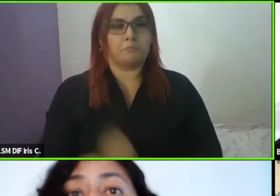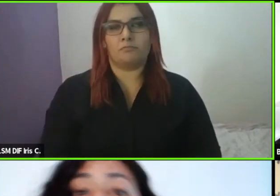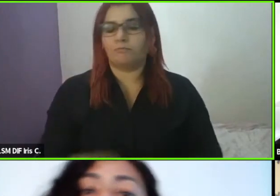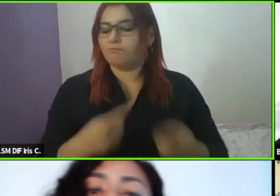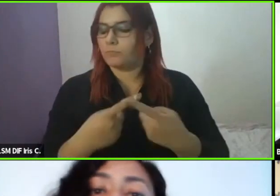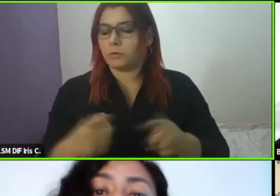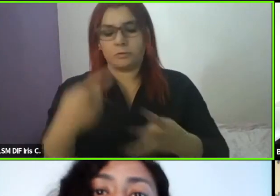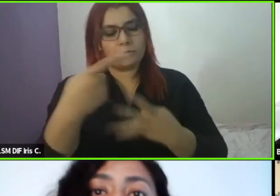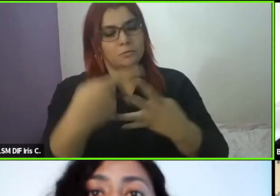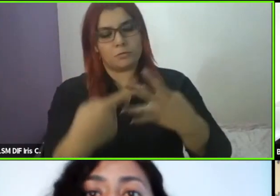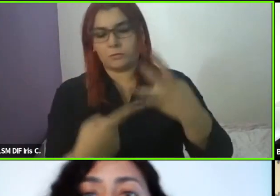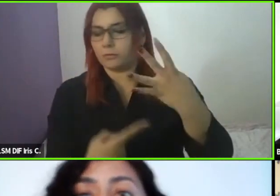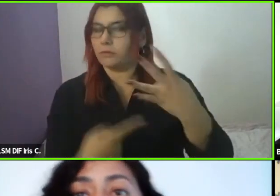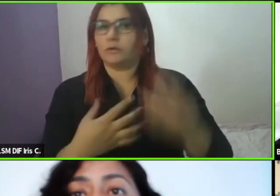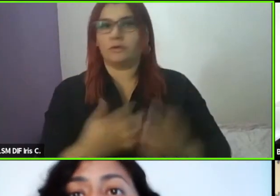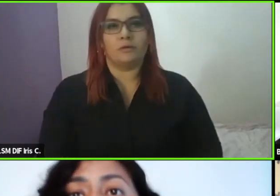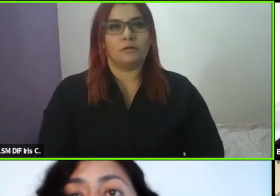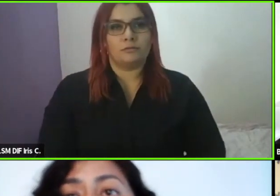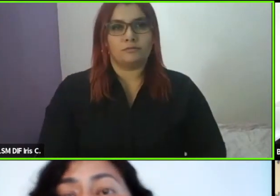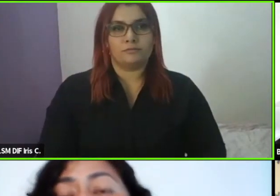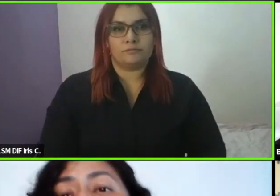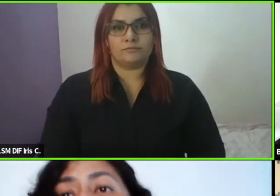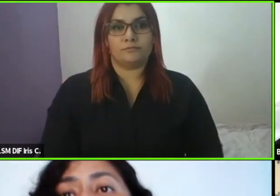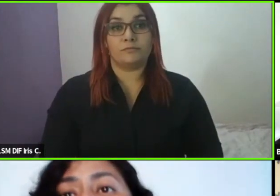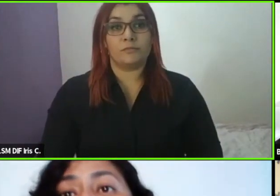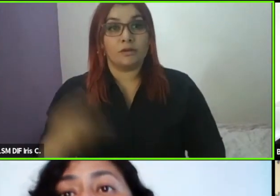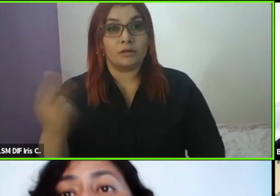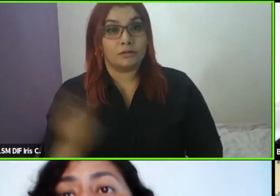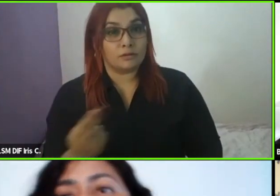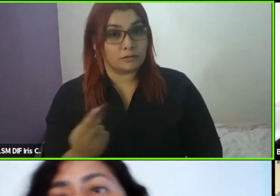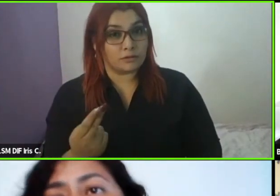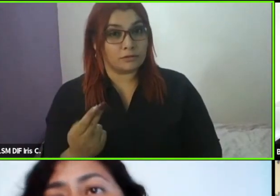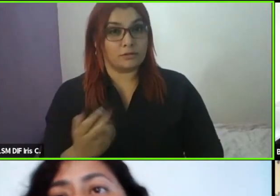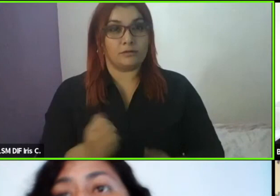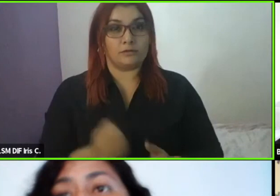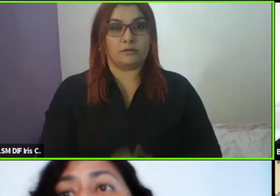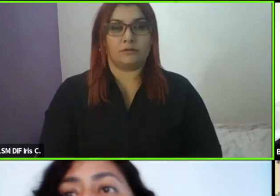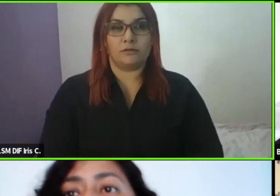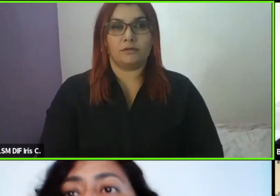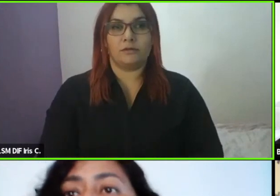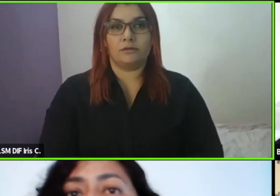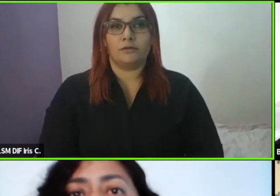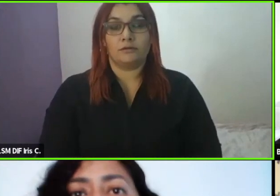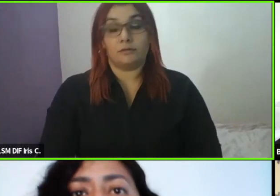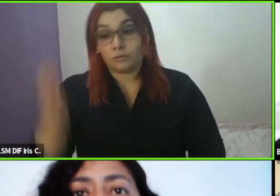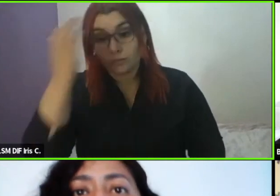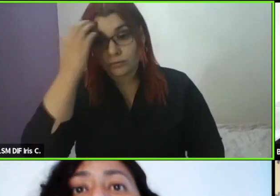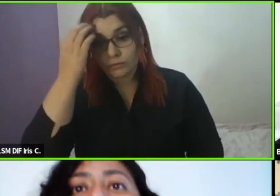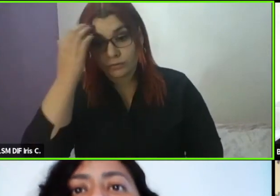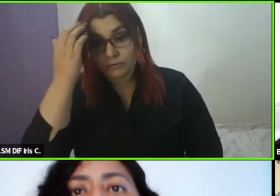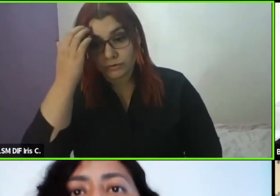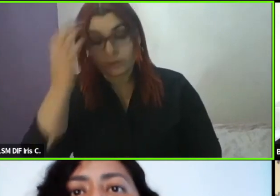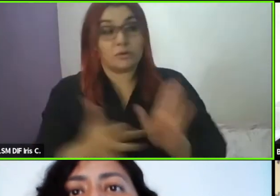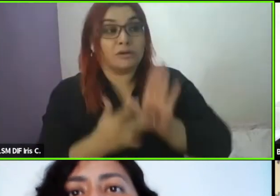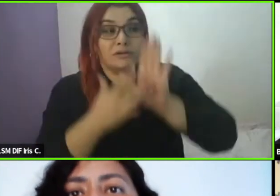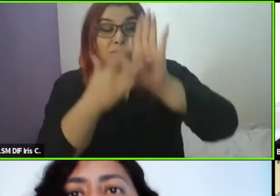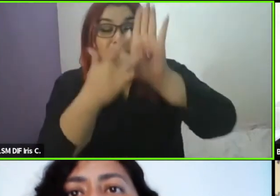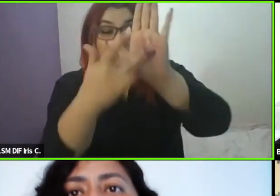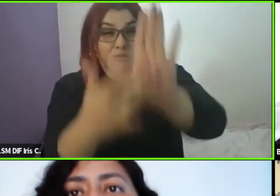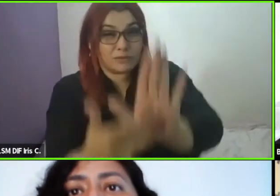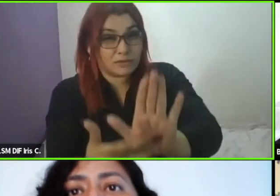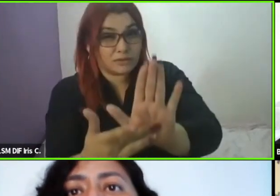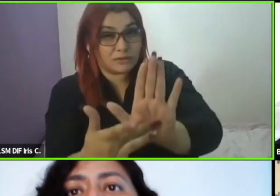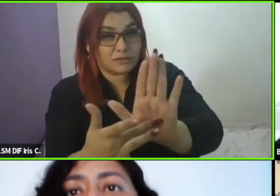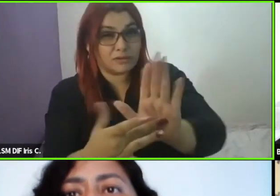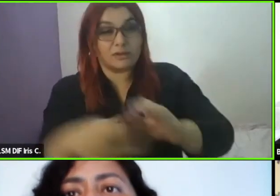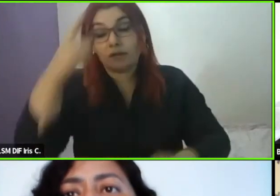otros, ya que considera que son territorios a través de los cuales se reproducen y perpetúan estereotipos asistencialistas,